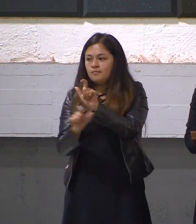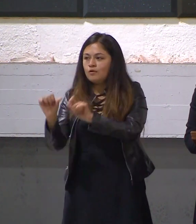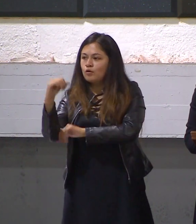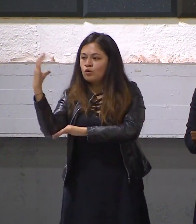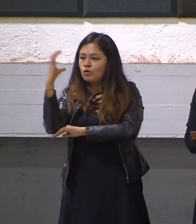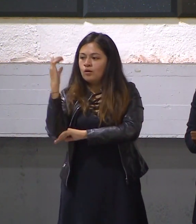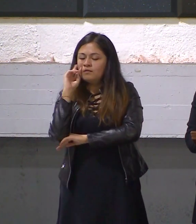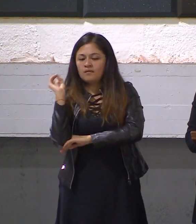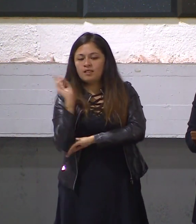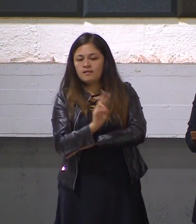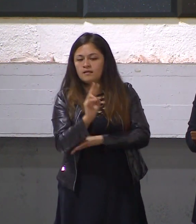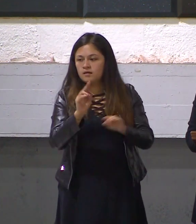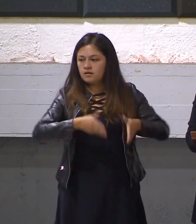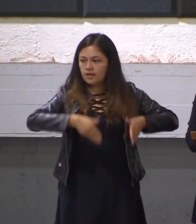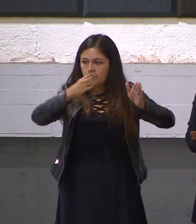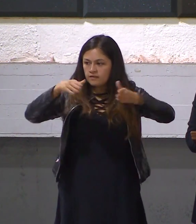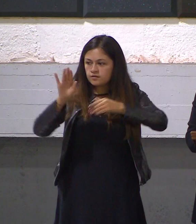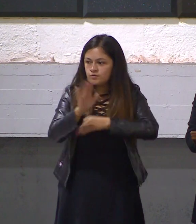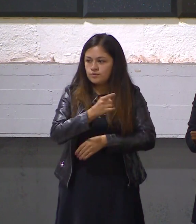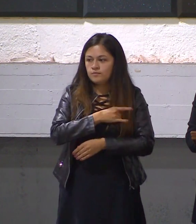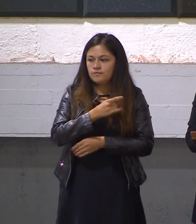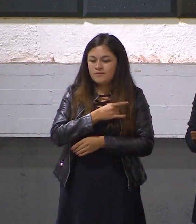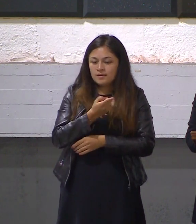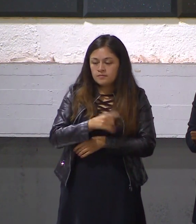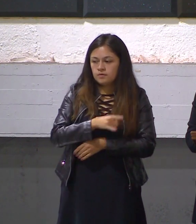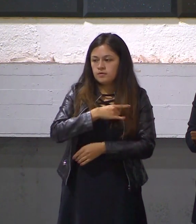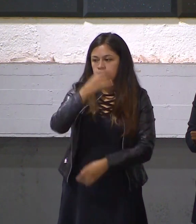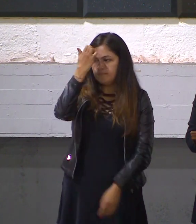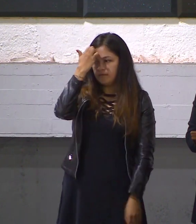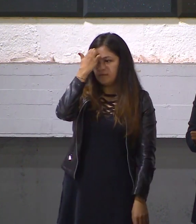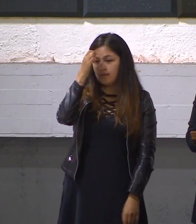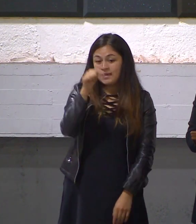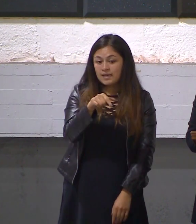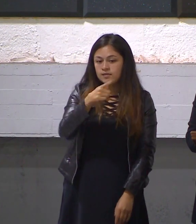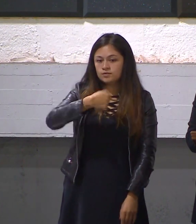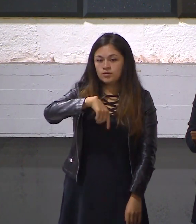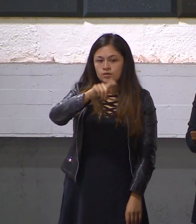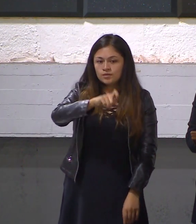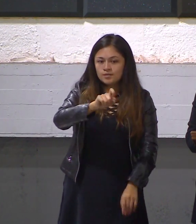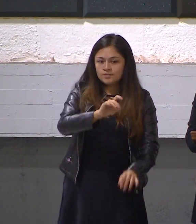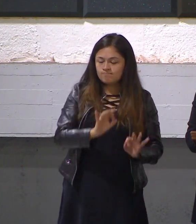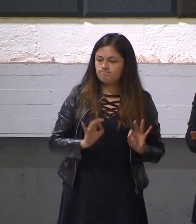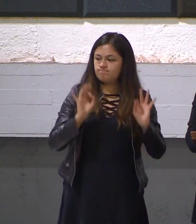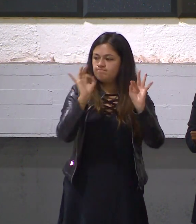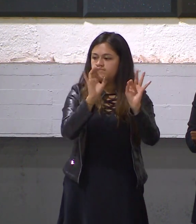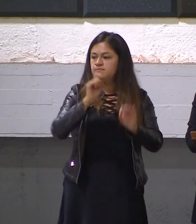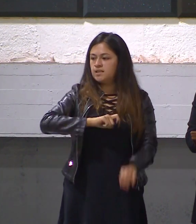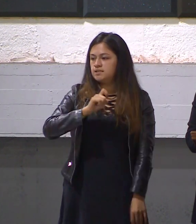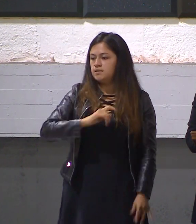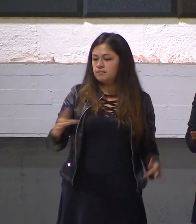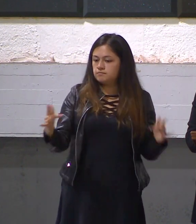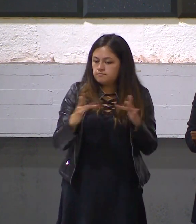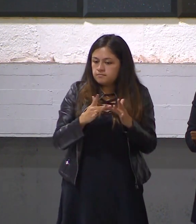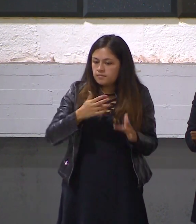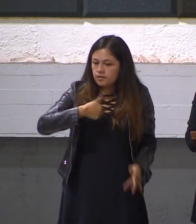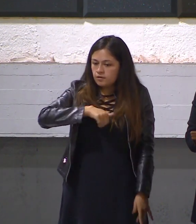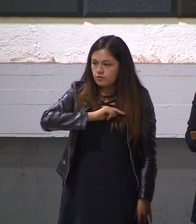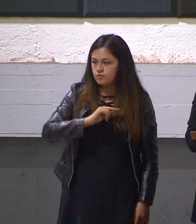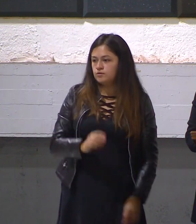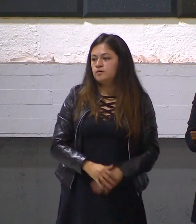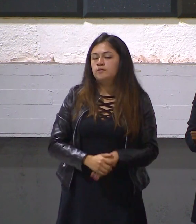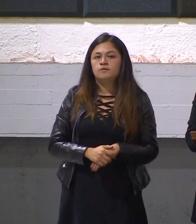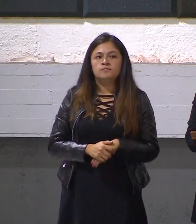para la universidad pedagógica eso es lo que nosotros nos merecemos eso es lo que nosotros